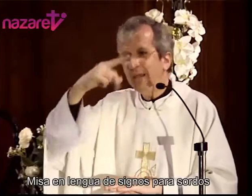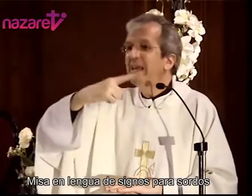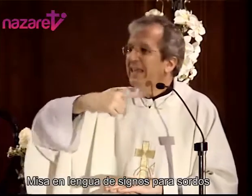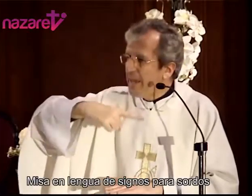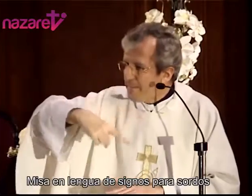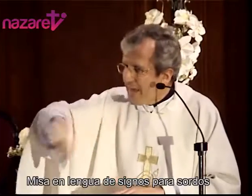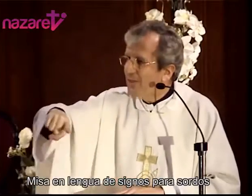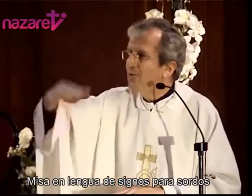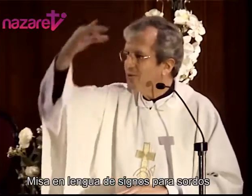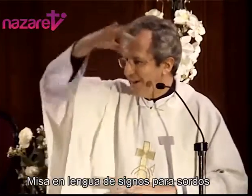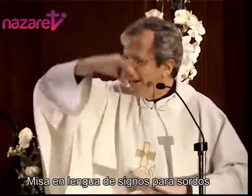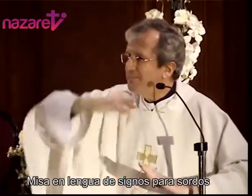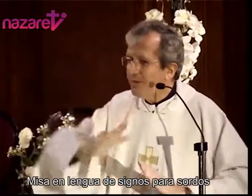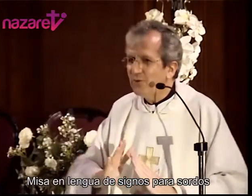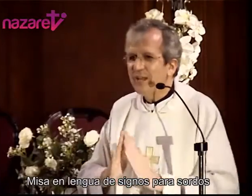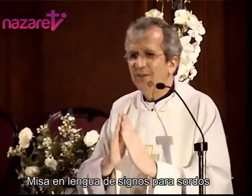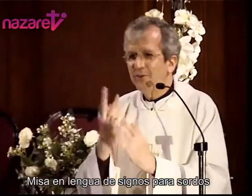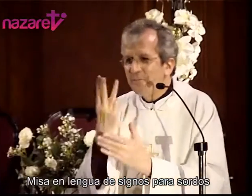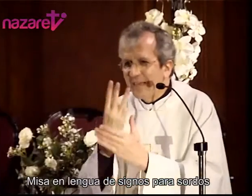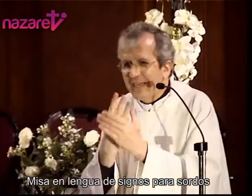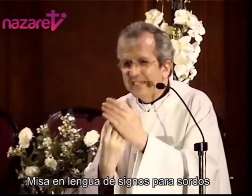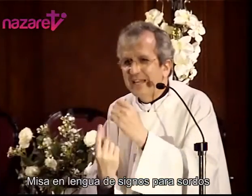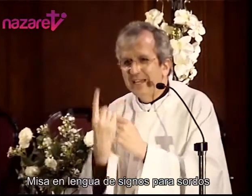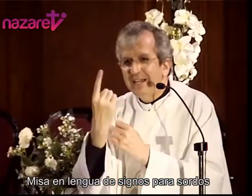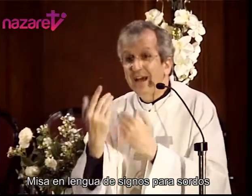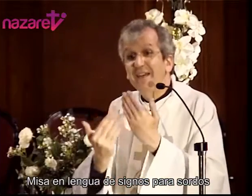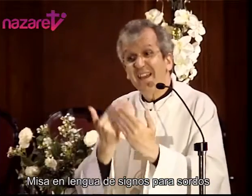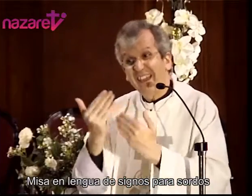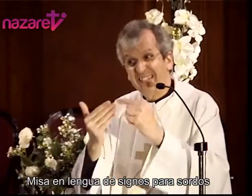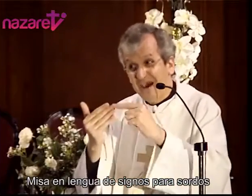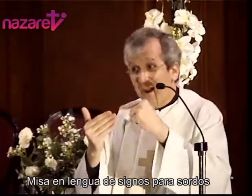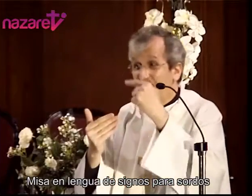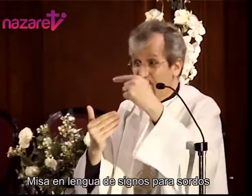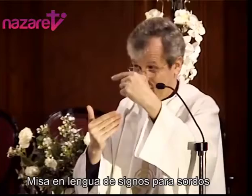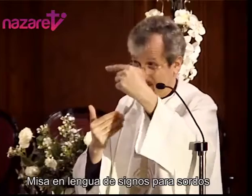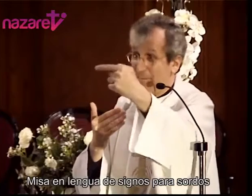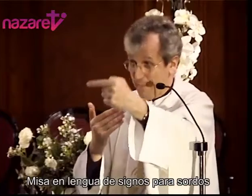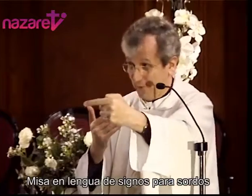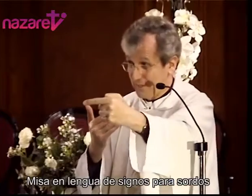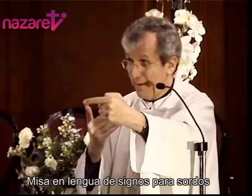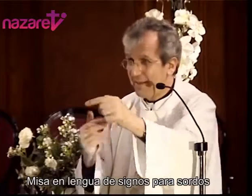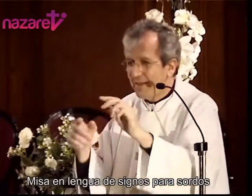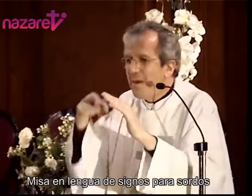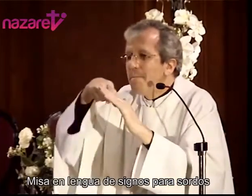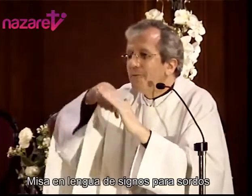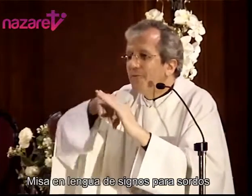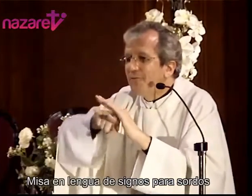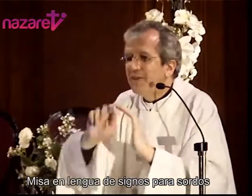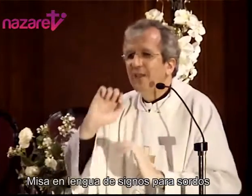y enviándonos el Espíritu Santo, que es esa Trinidad que celebraremos también próximamente, profundizando